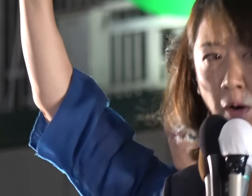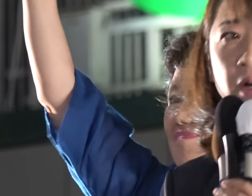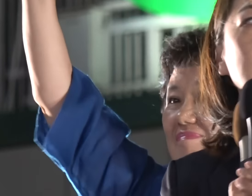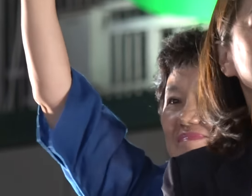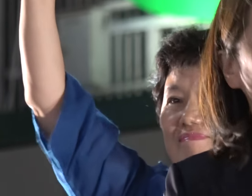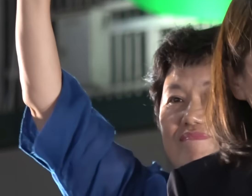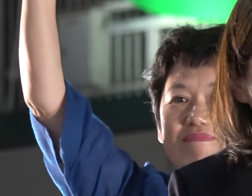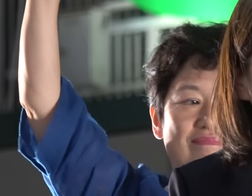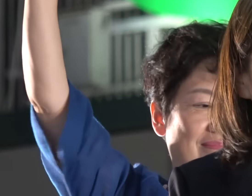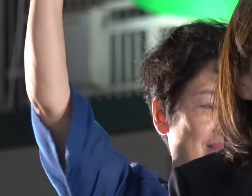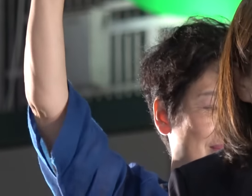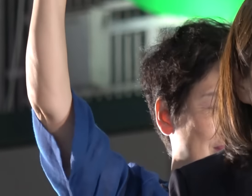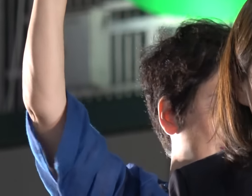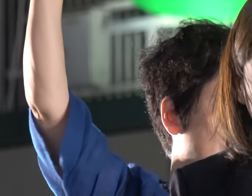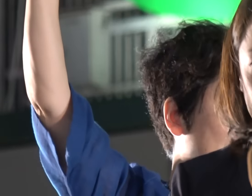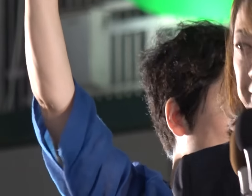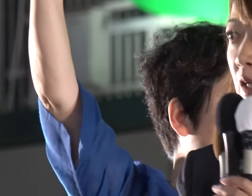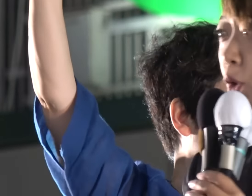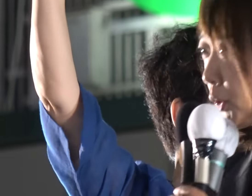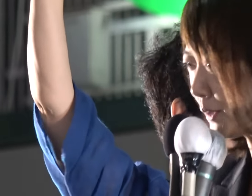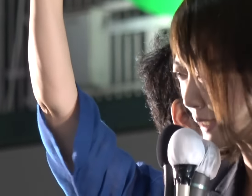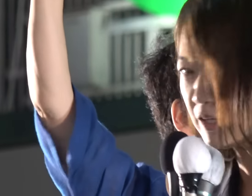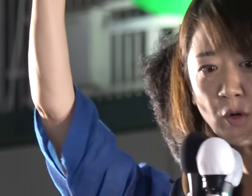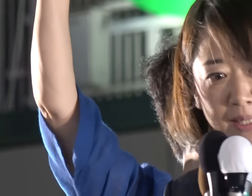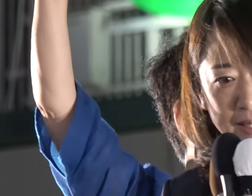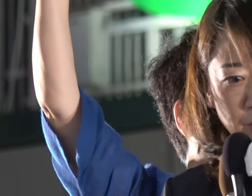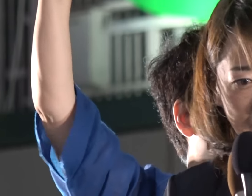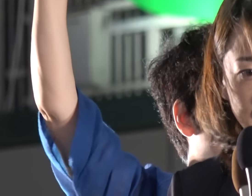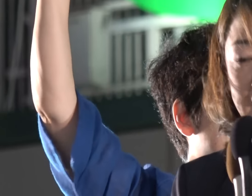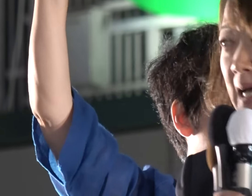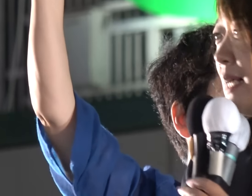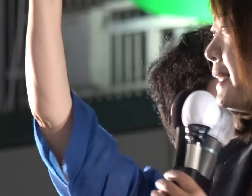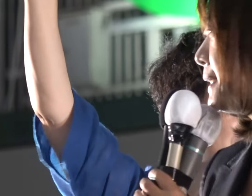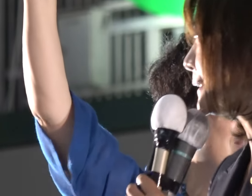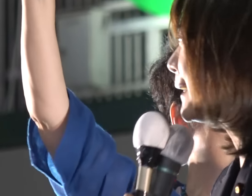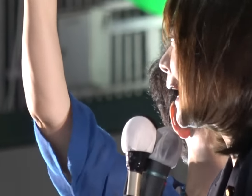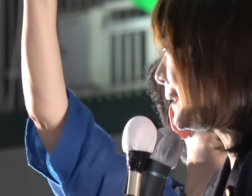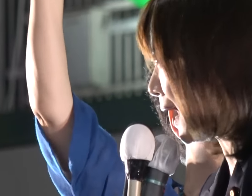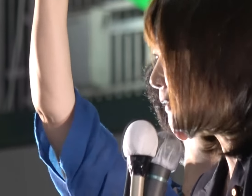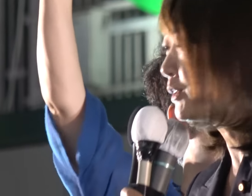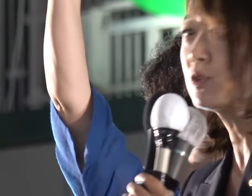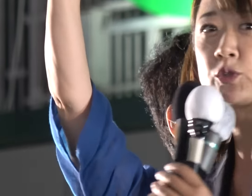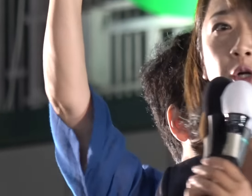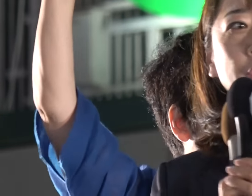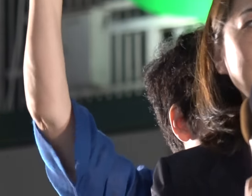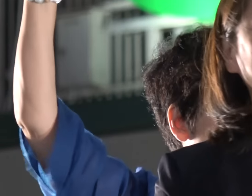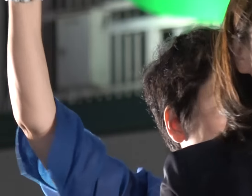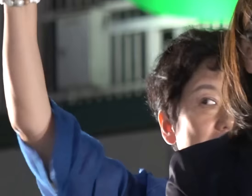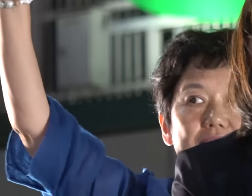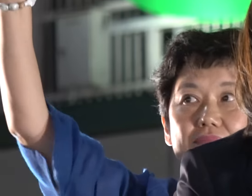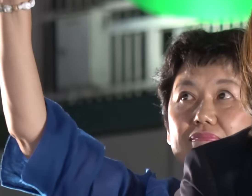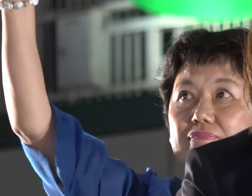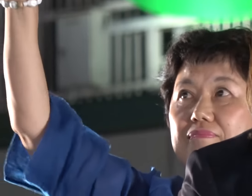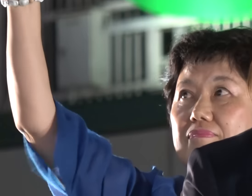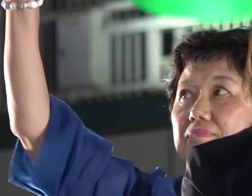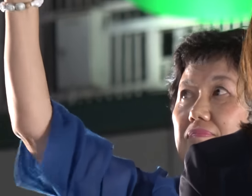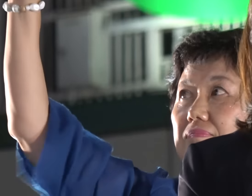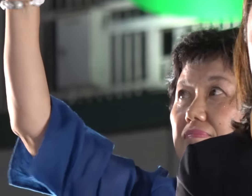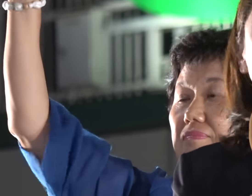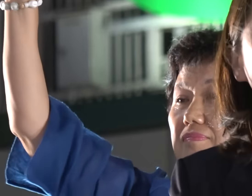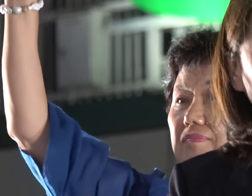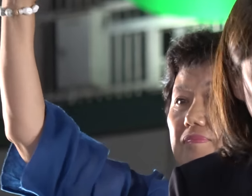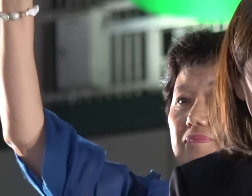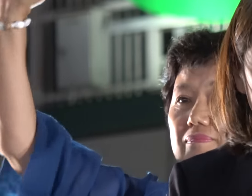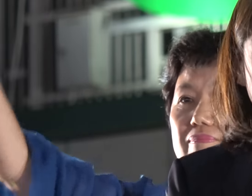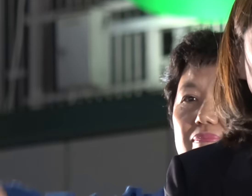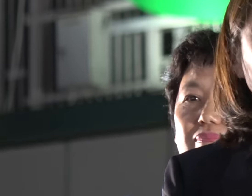からこそ、日本だけの問題ではない、東京だけの問題でもない、世界が鳥越知事誕生を